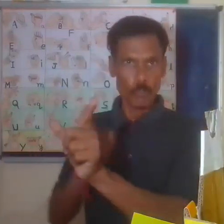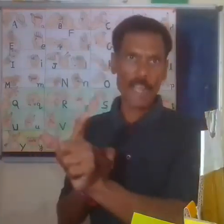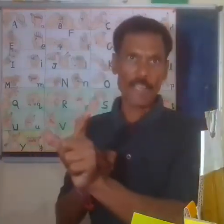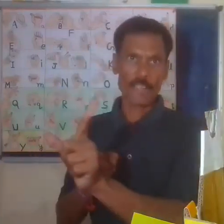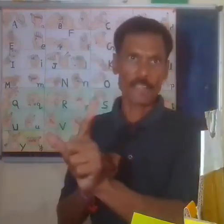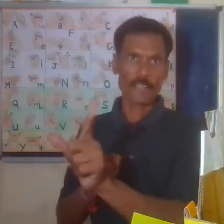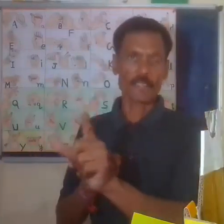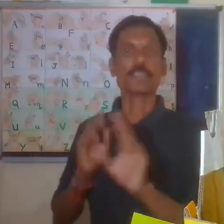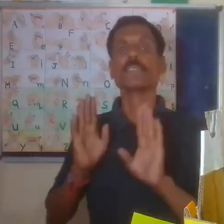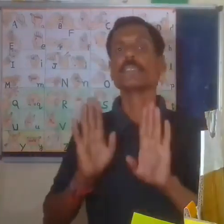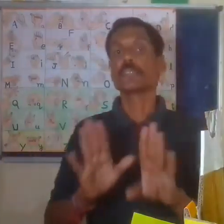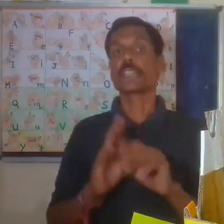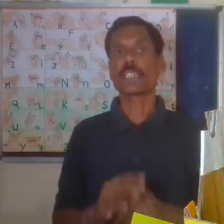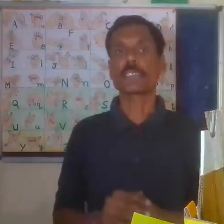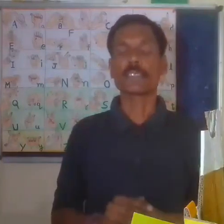Y तक